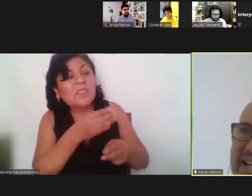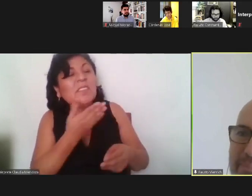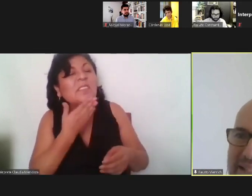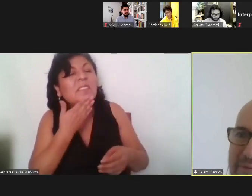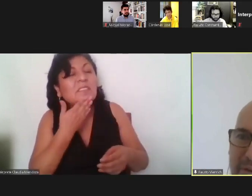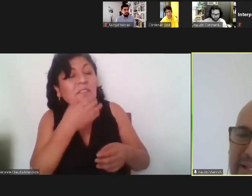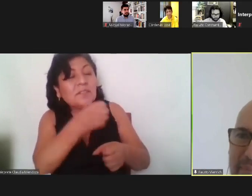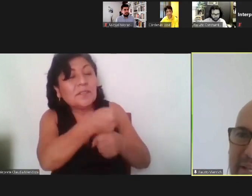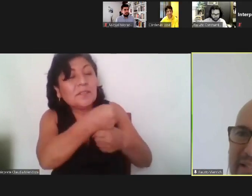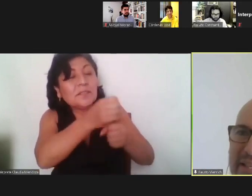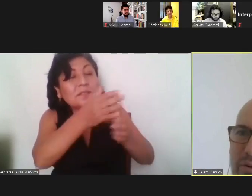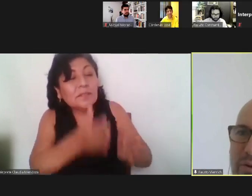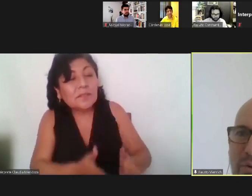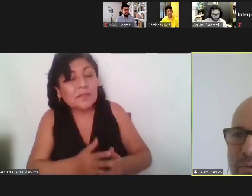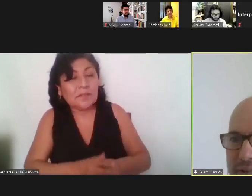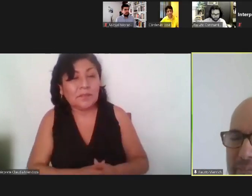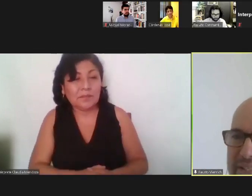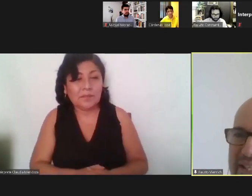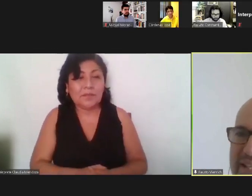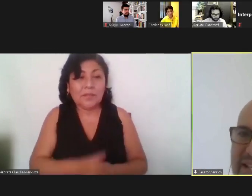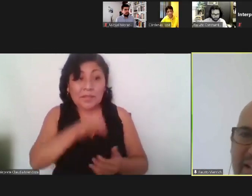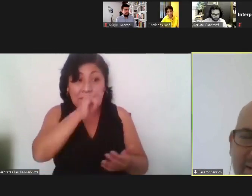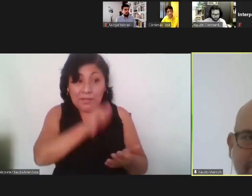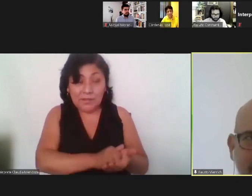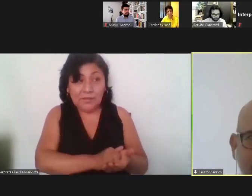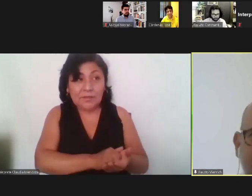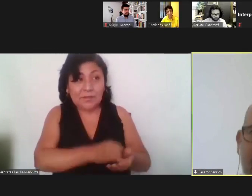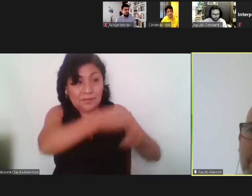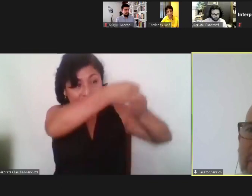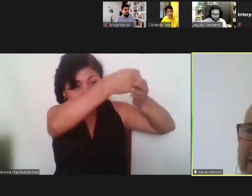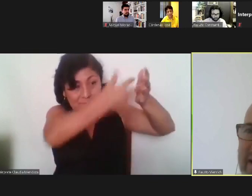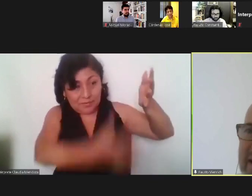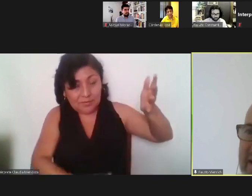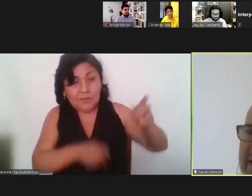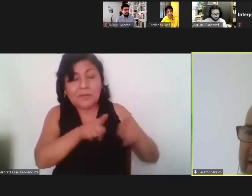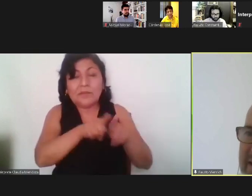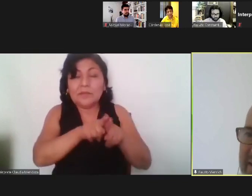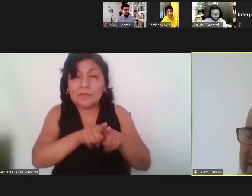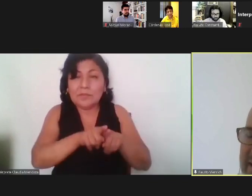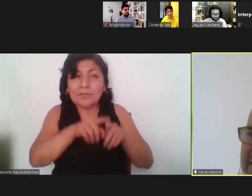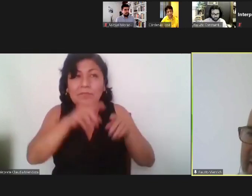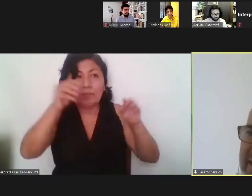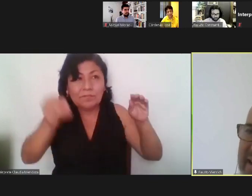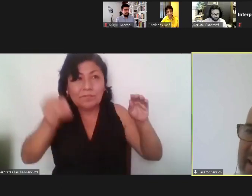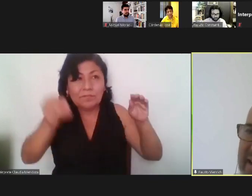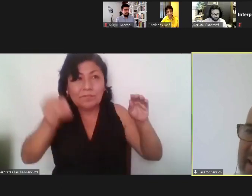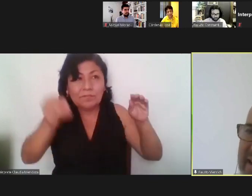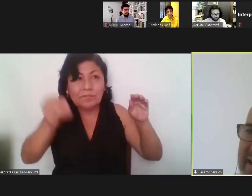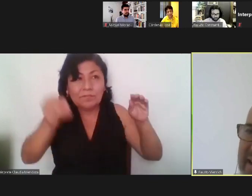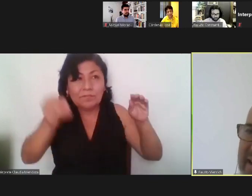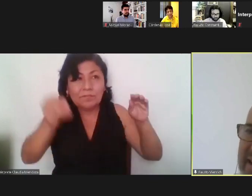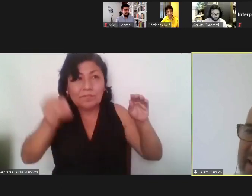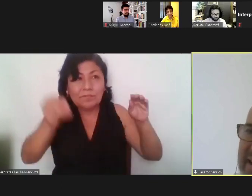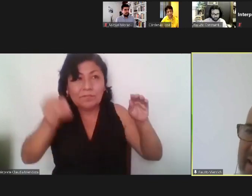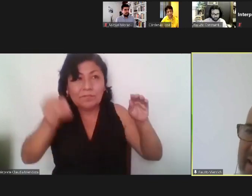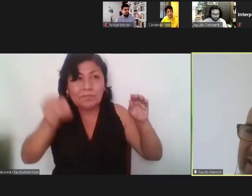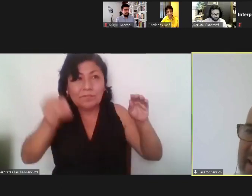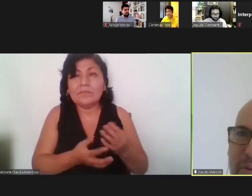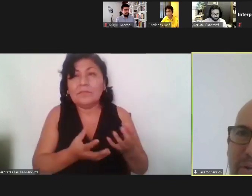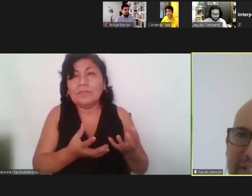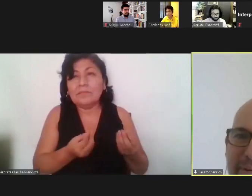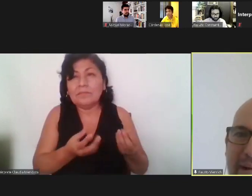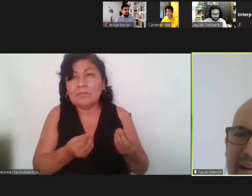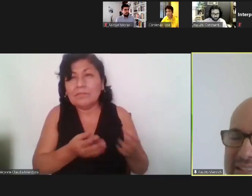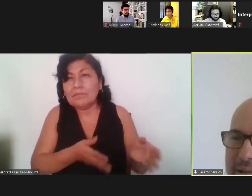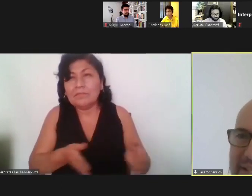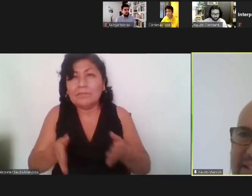esta plataforma también se colocó una especie de labor de enseñanza, de alguna manera, ¿no? Para que el